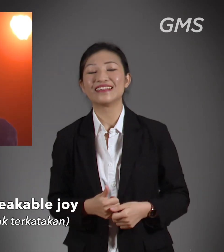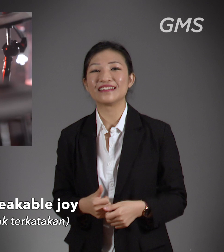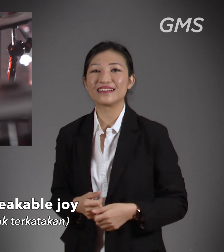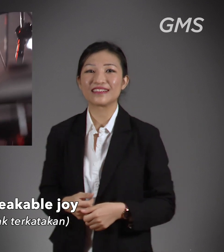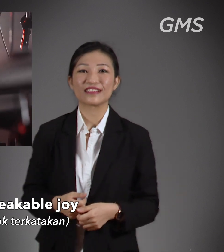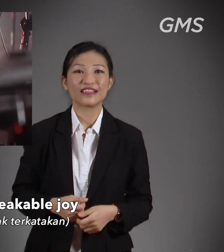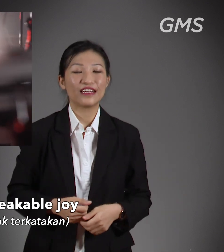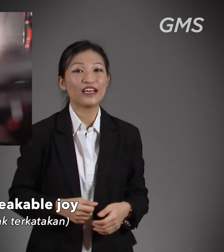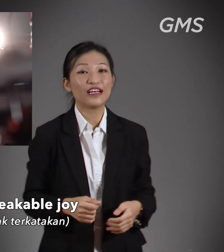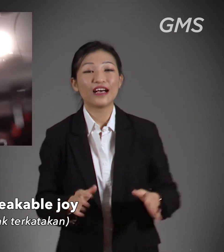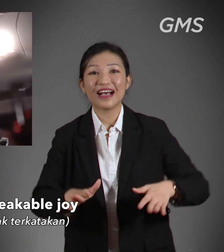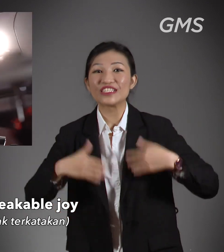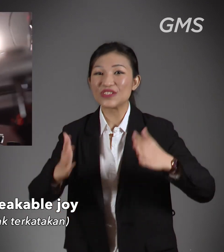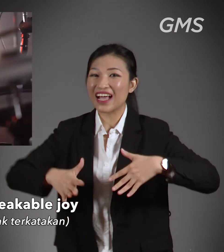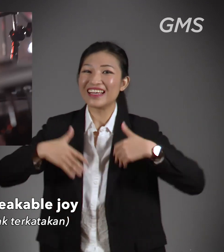love. Joy,